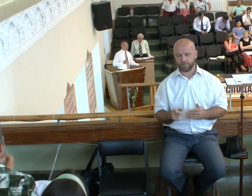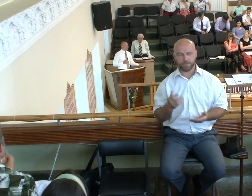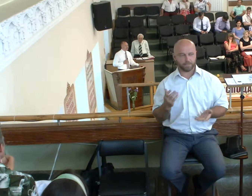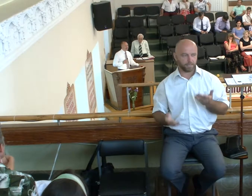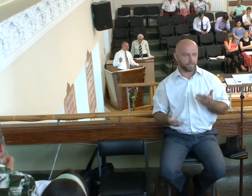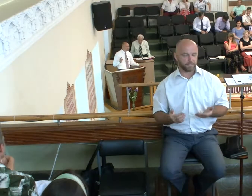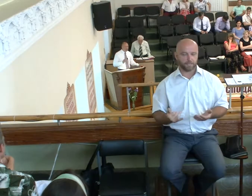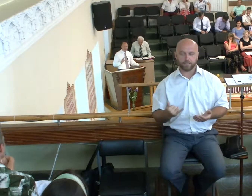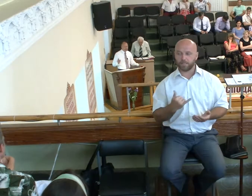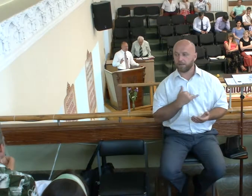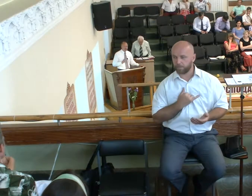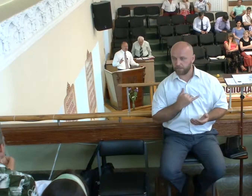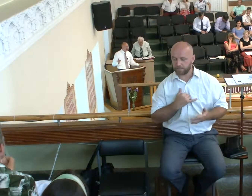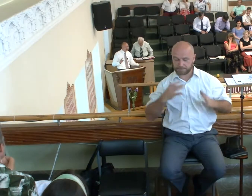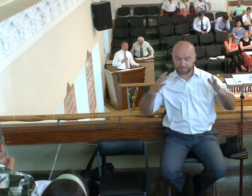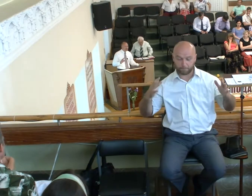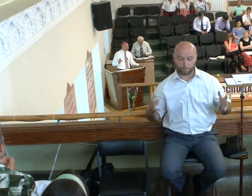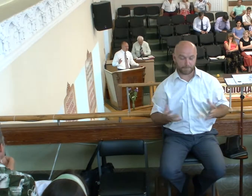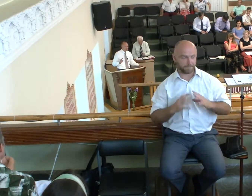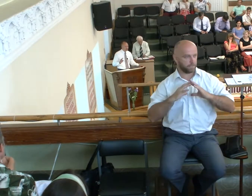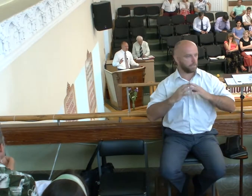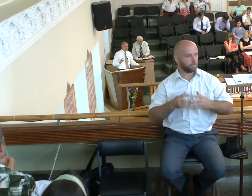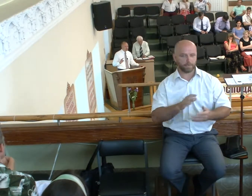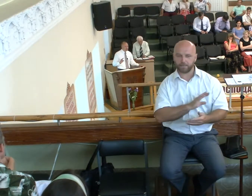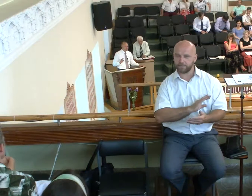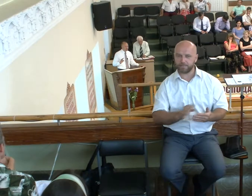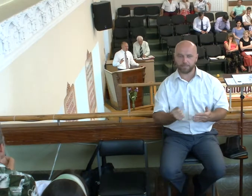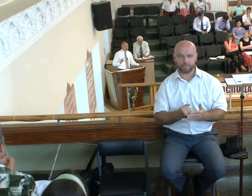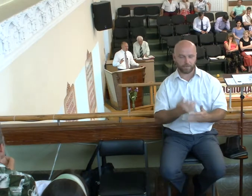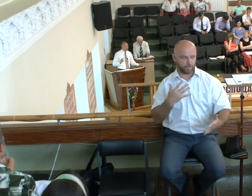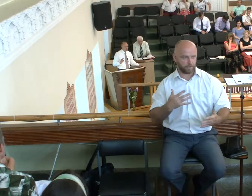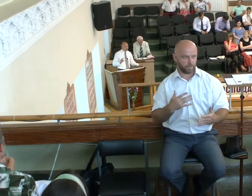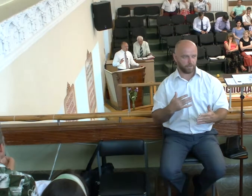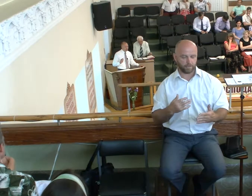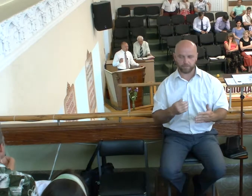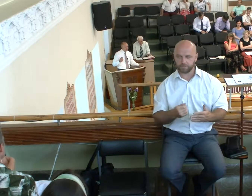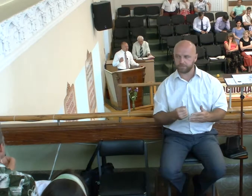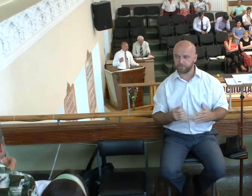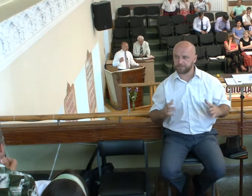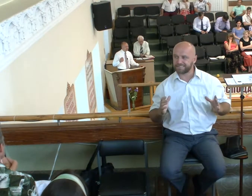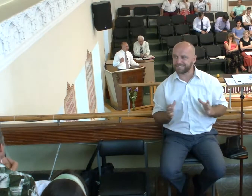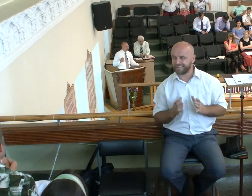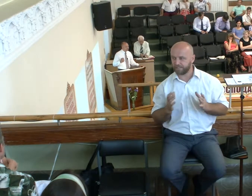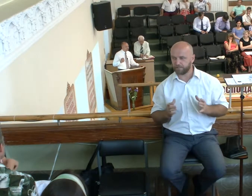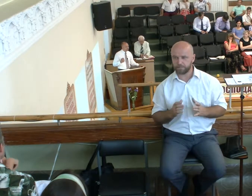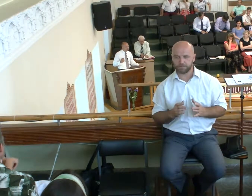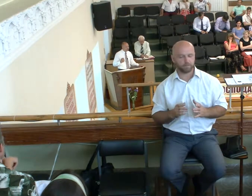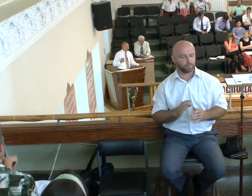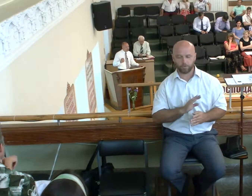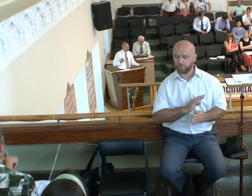Спаситель мира не самая дорогая ценность, то вряд